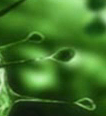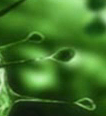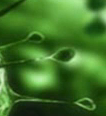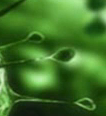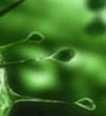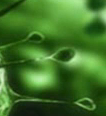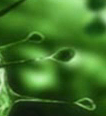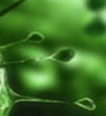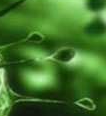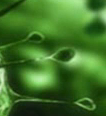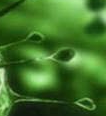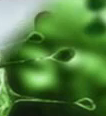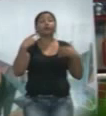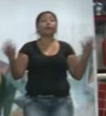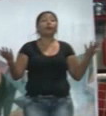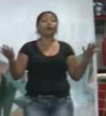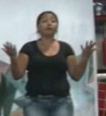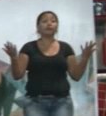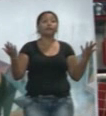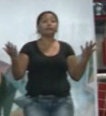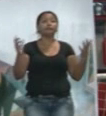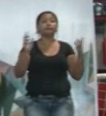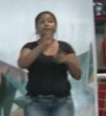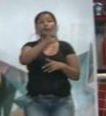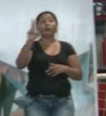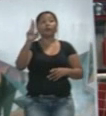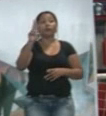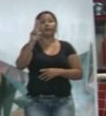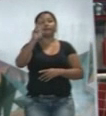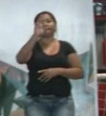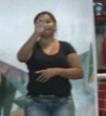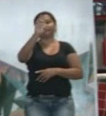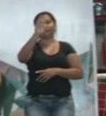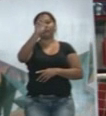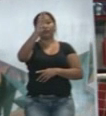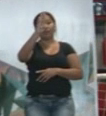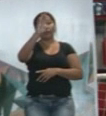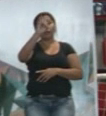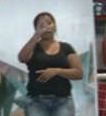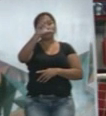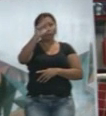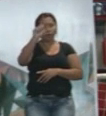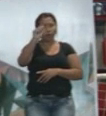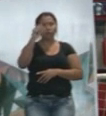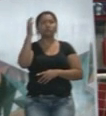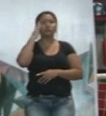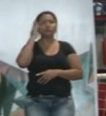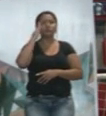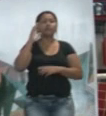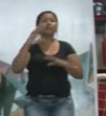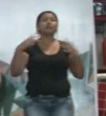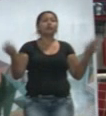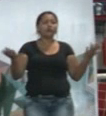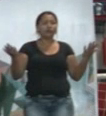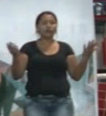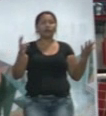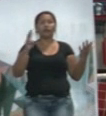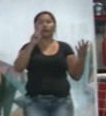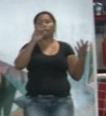está na moda? Qual é? É o ebola. O que é que eu tenho que saber sobre o ebola? Ele é um vírus de